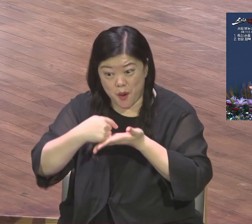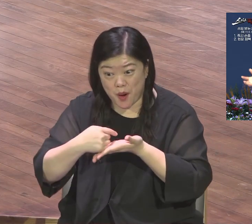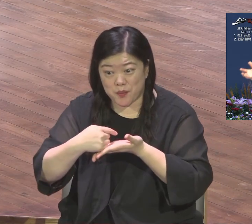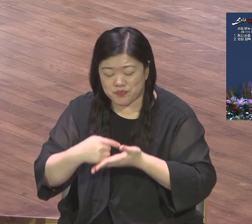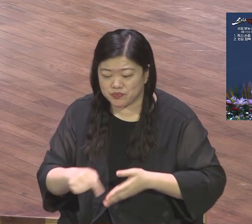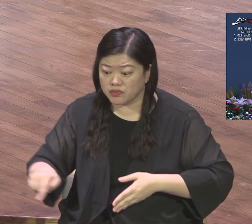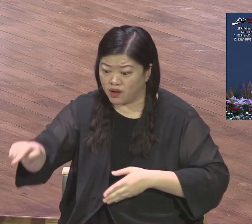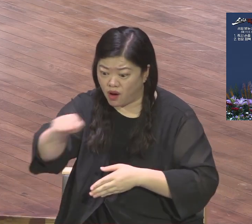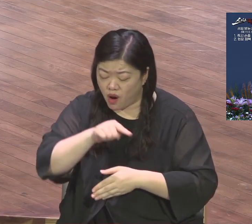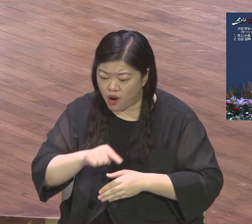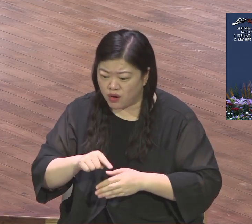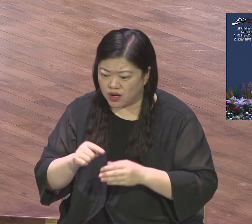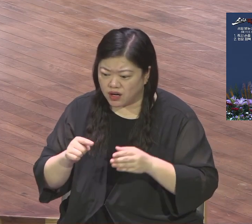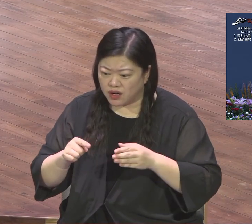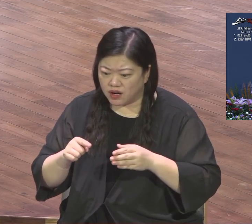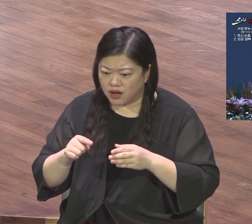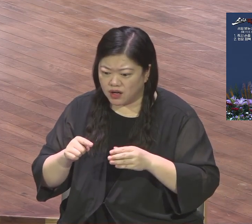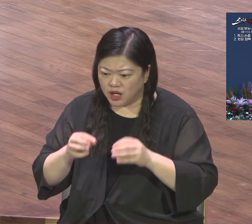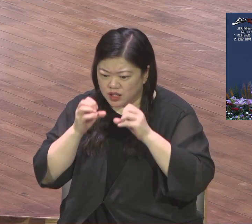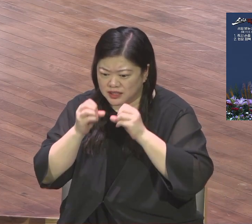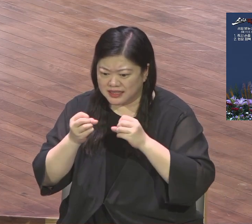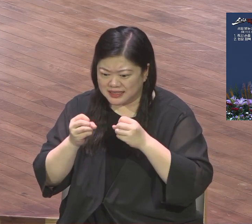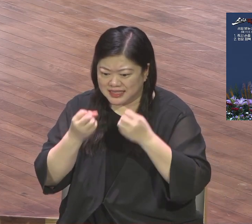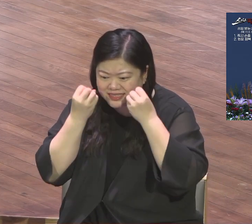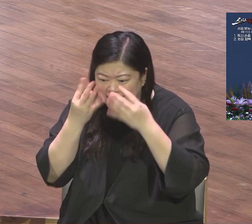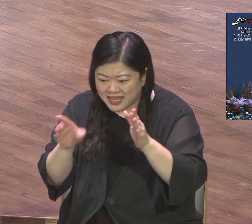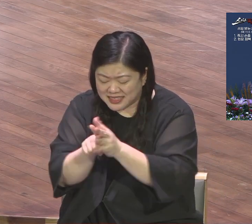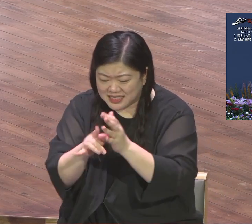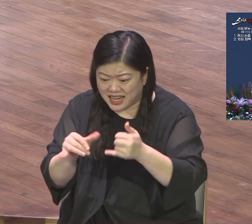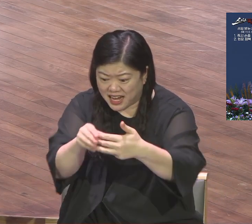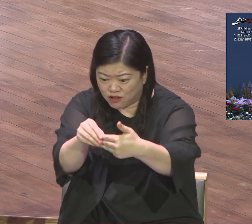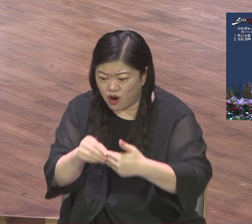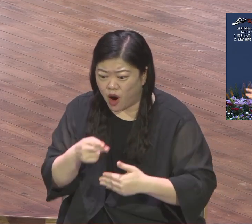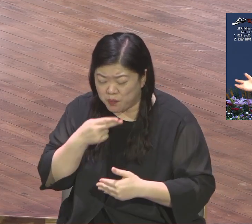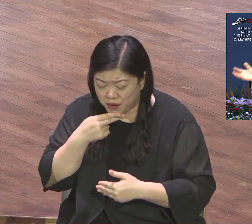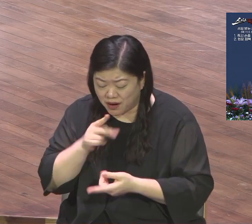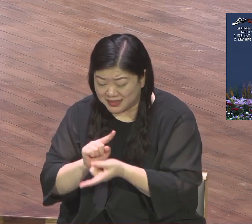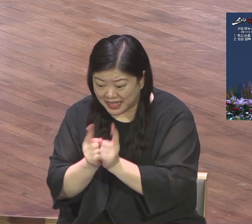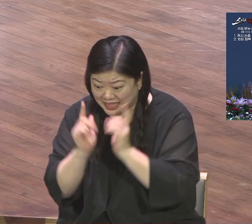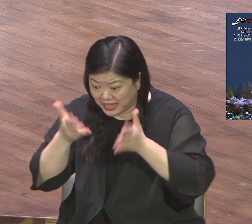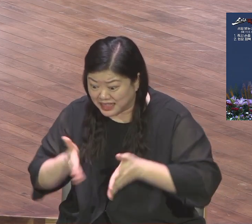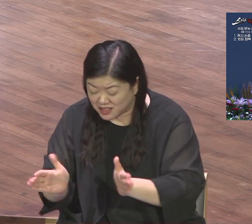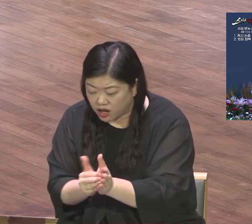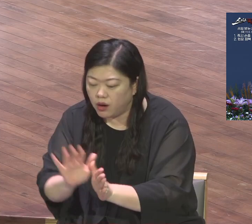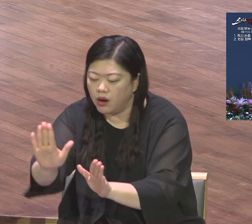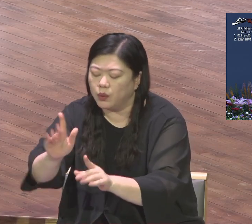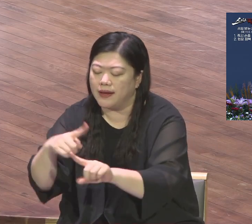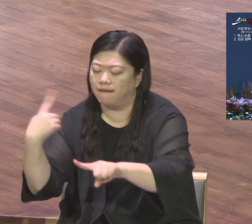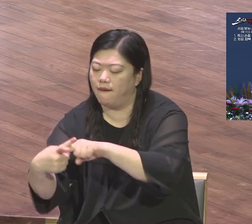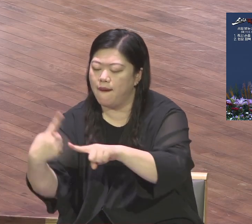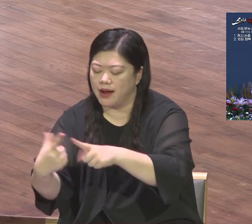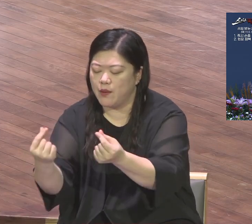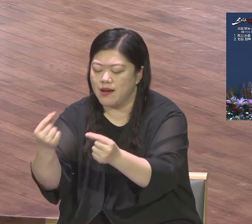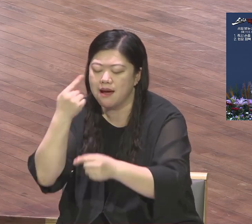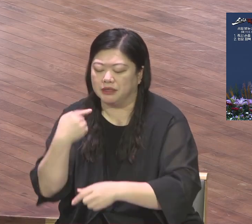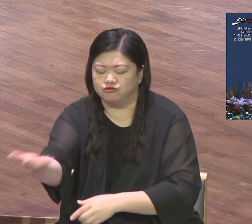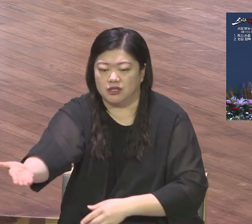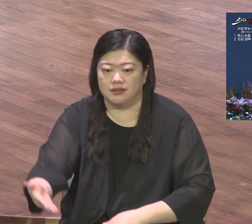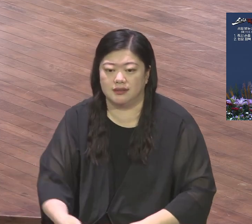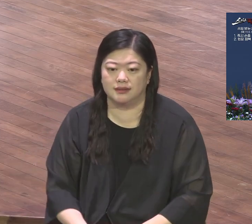그거 다 전도 렘노트 얼마나 중요합니까? 네다섯이 나와보세요. 얼마나 그거 전도 엄청 된 겁니까?